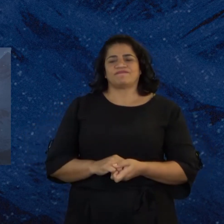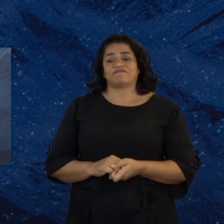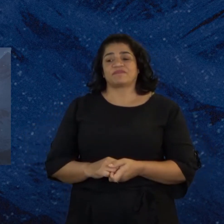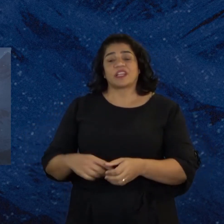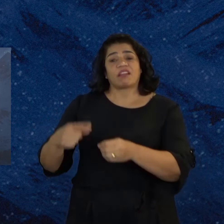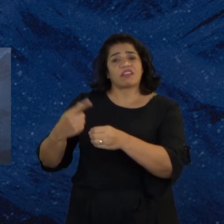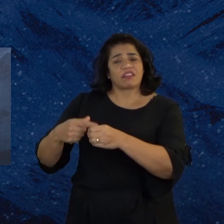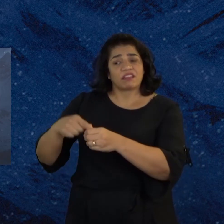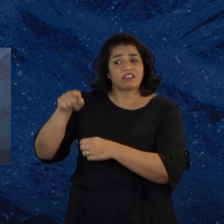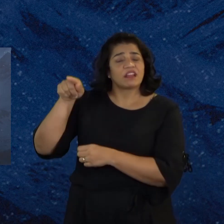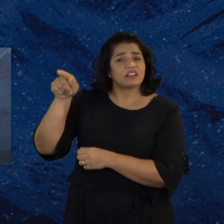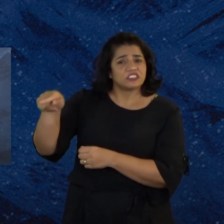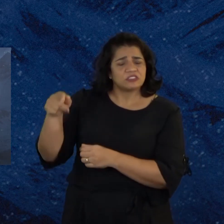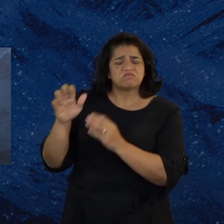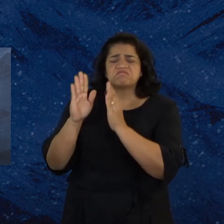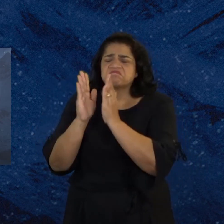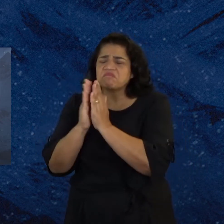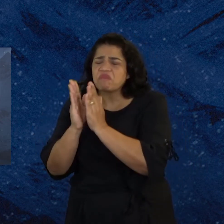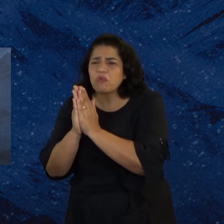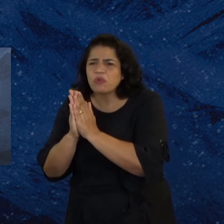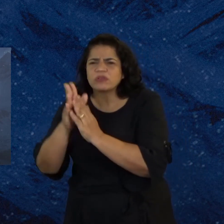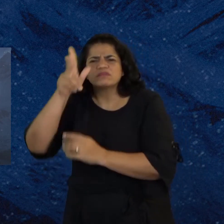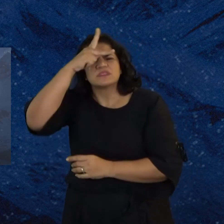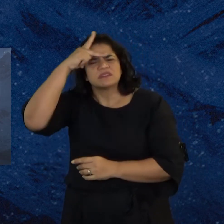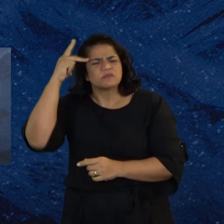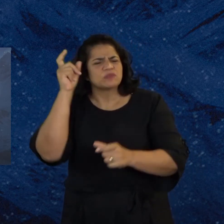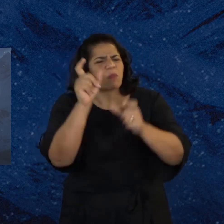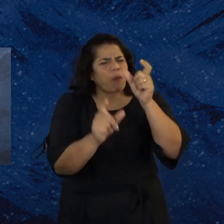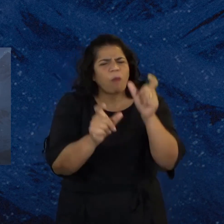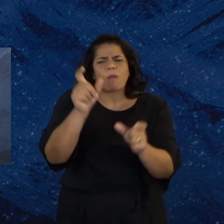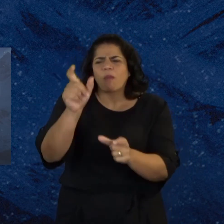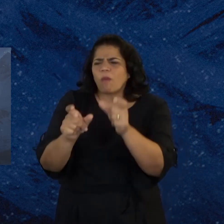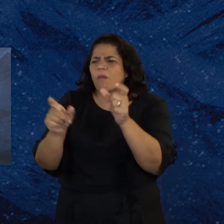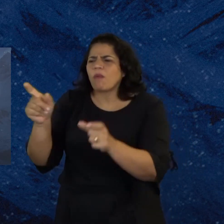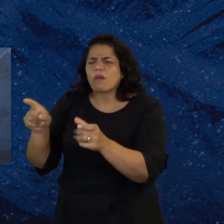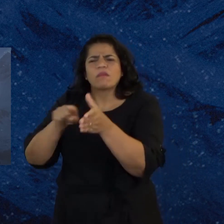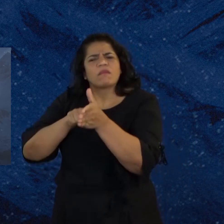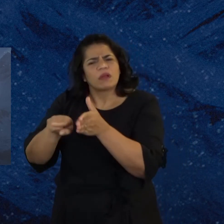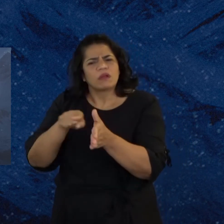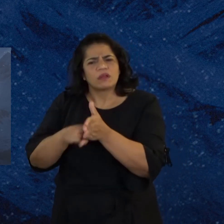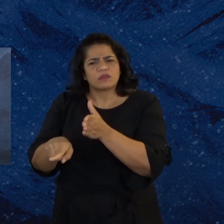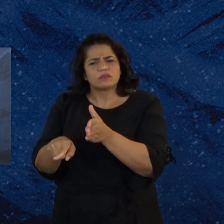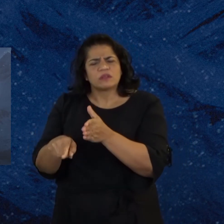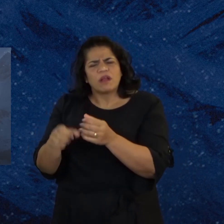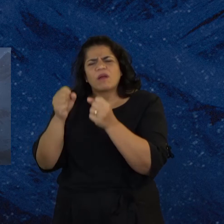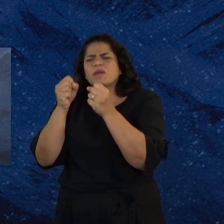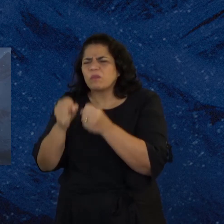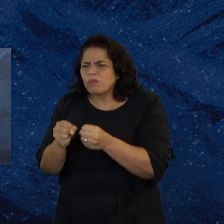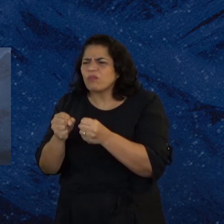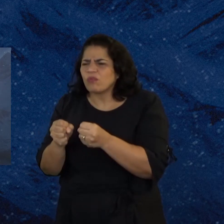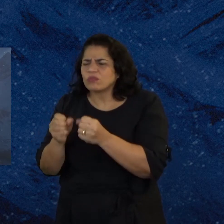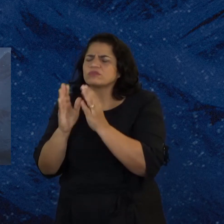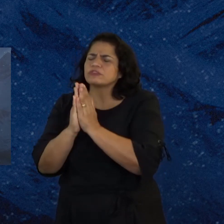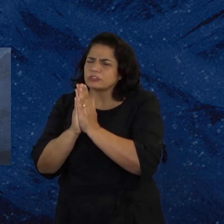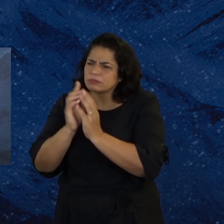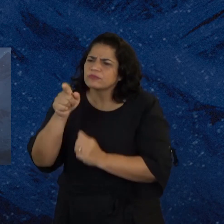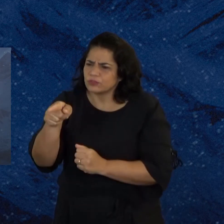orando com as pessoas e pelas pessoas, perguntando humildemente para as pessoas que passam por